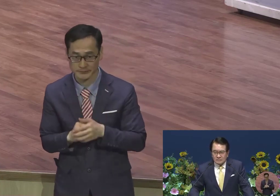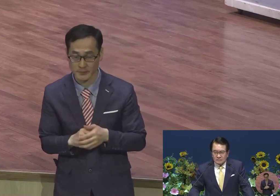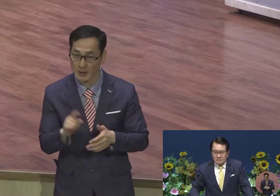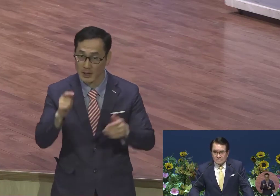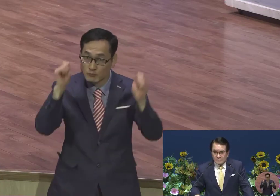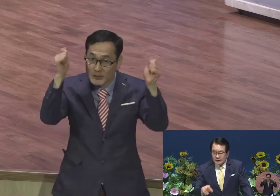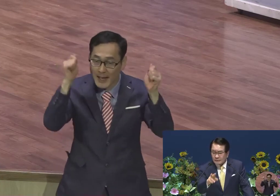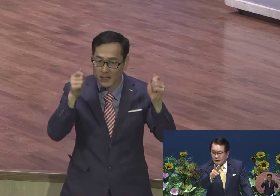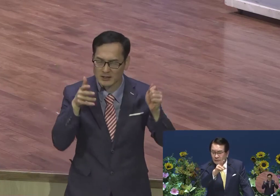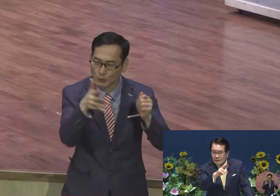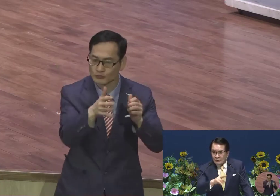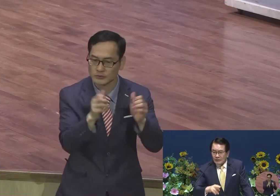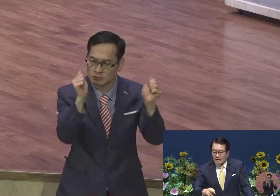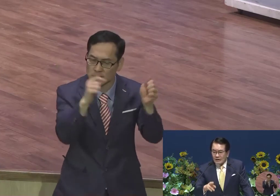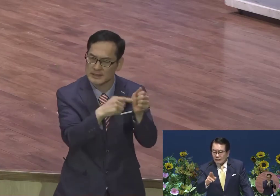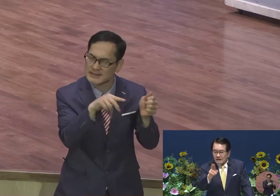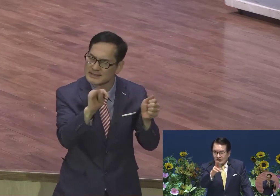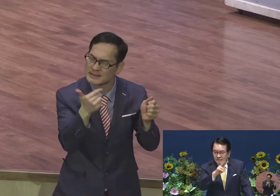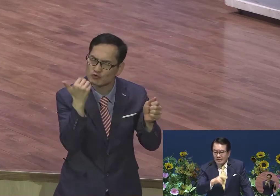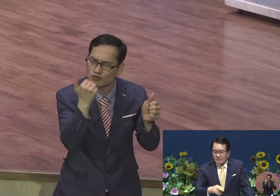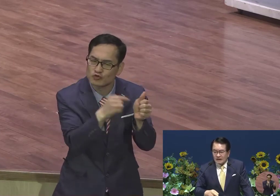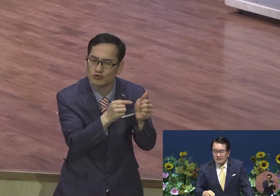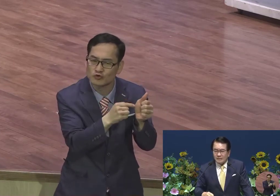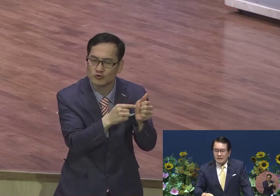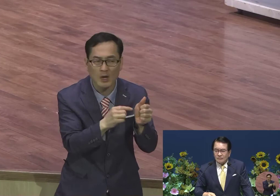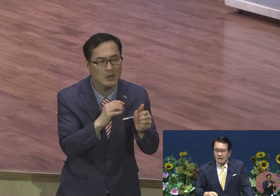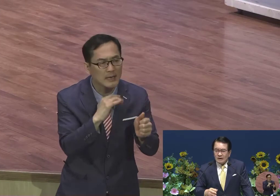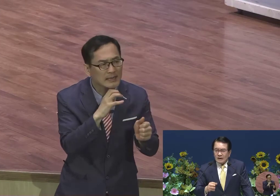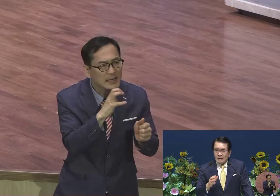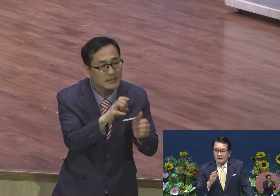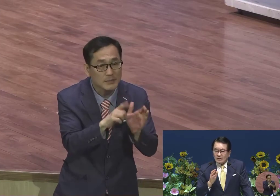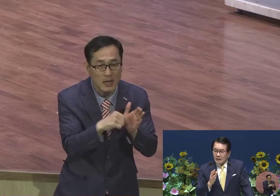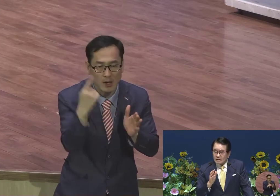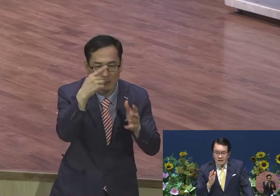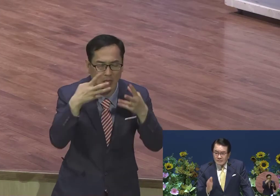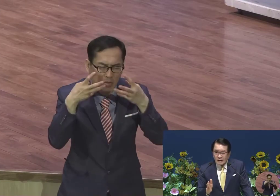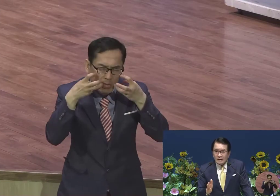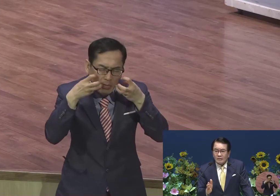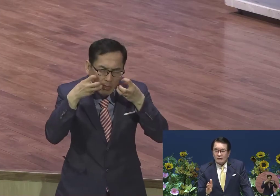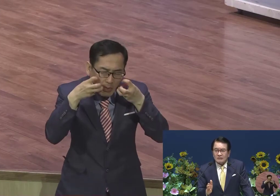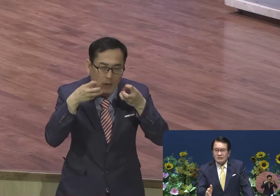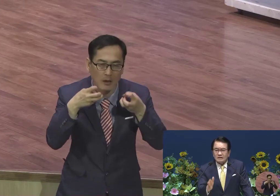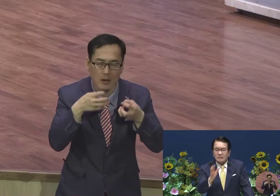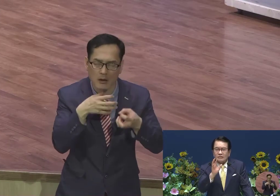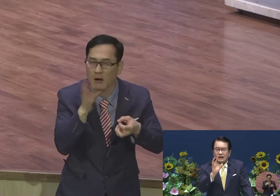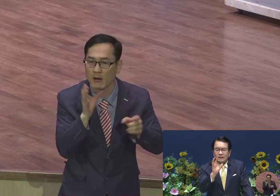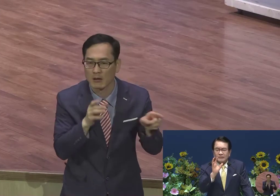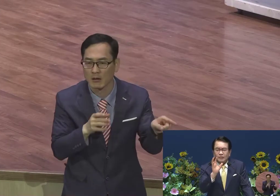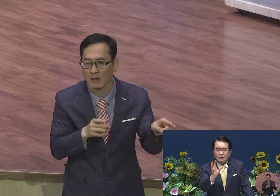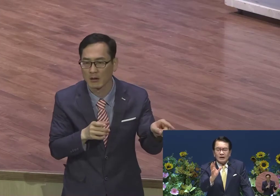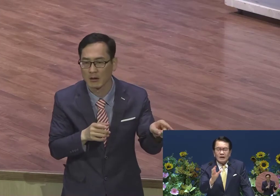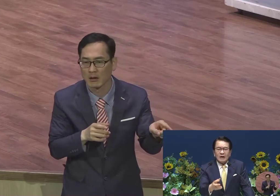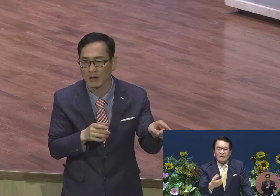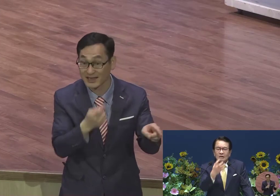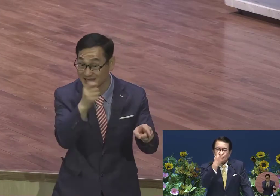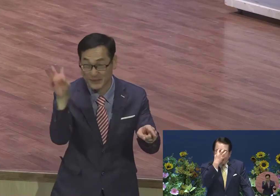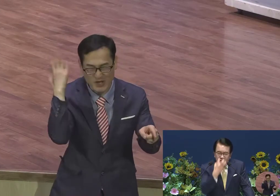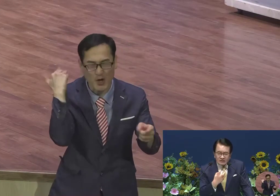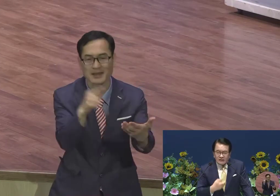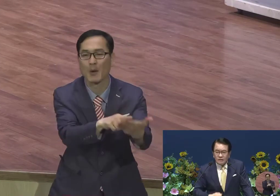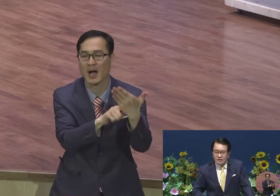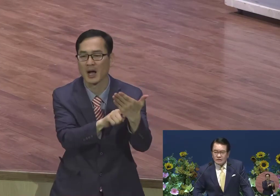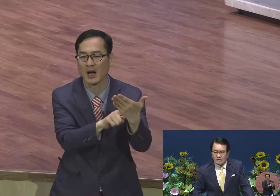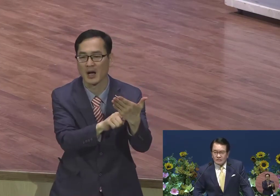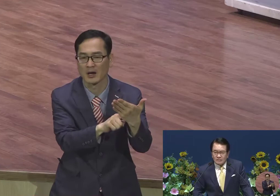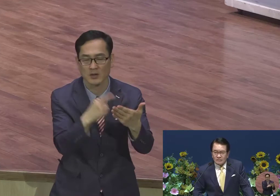봤어요? 그때 얼굴 40대에요 40대 얼굴이 저거 거짓말하네요 진짜 얼굴 텔레비전 보는데 얼굴이